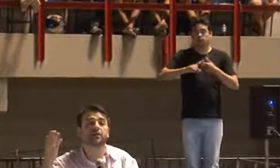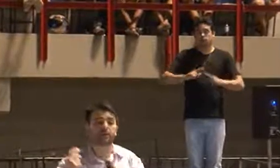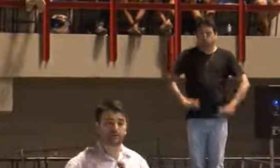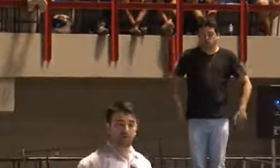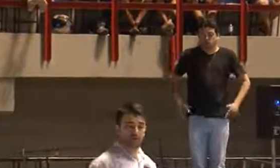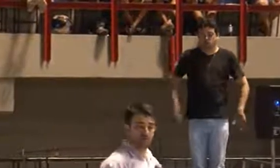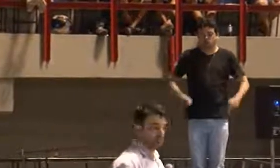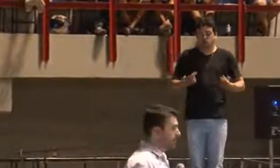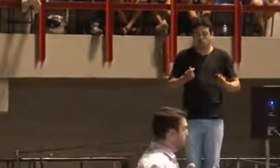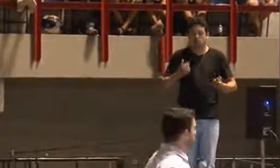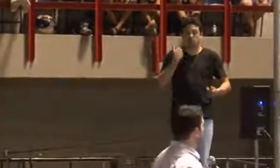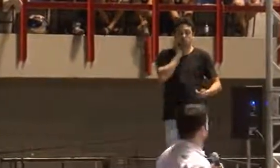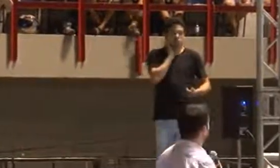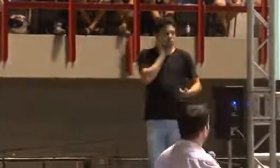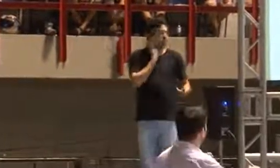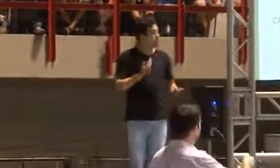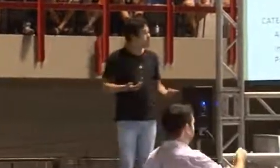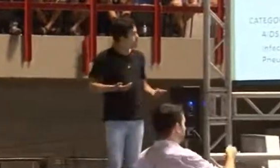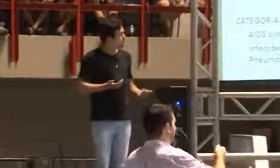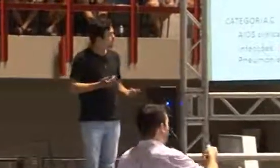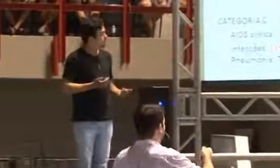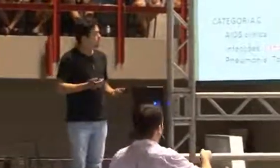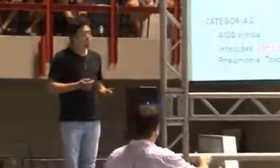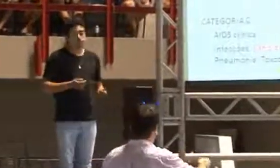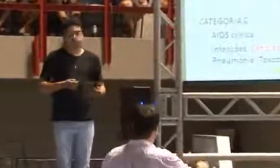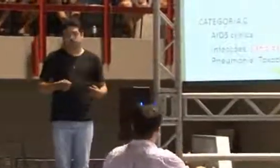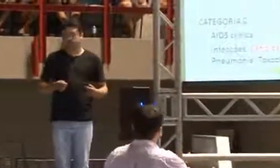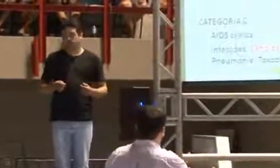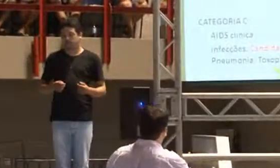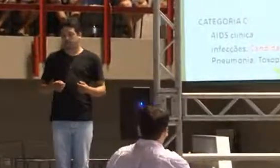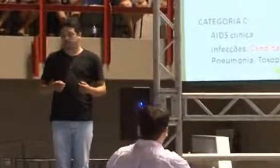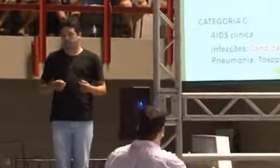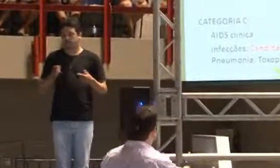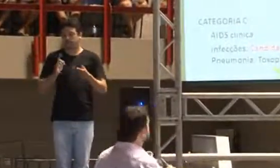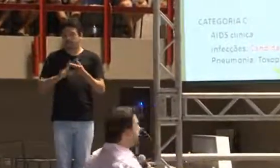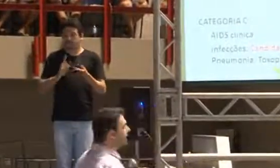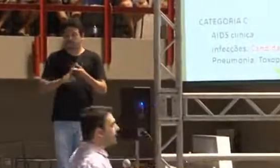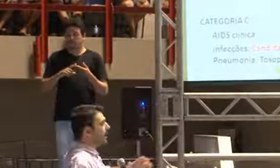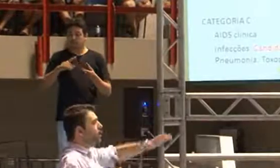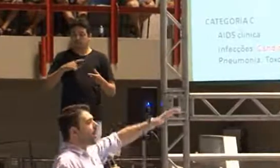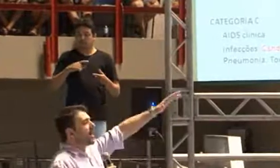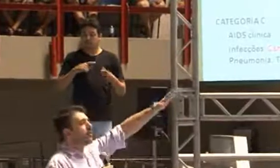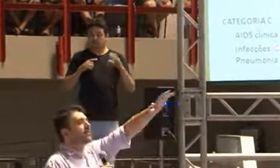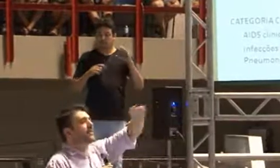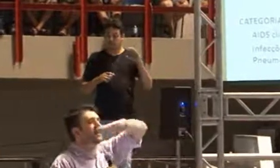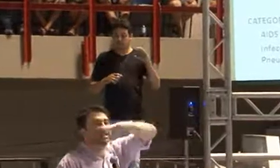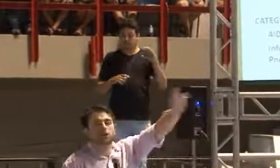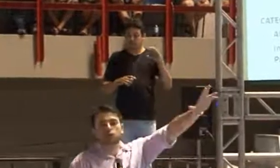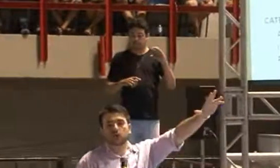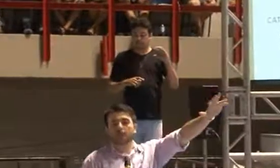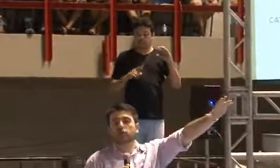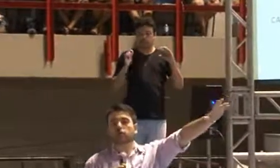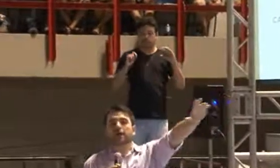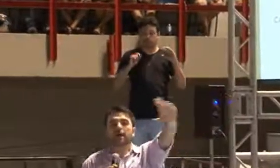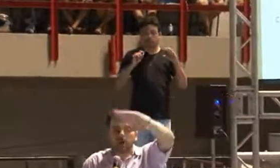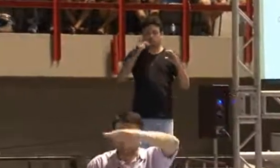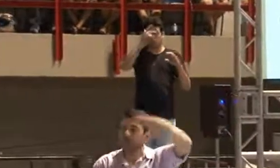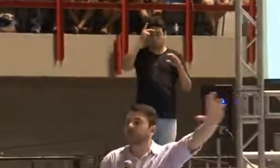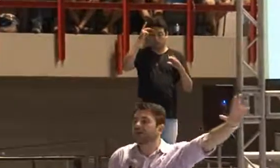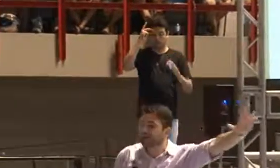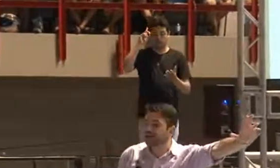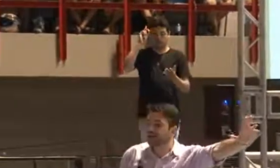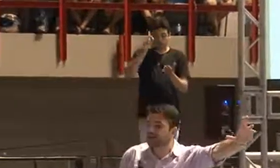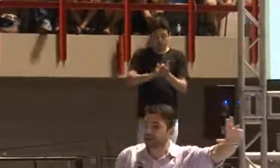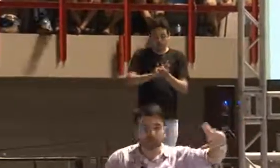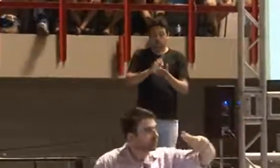da febre. Tá bom? E a categoria C, que é o AIDS clínico, que a pessoa está